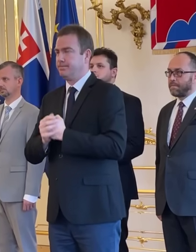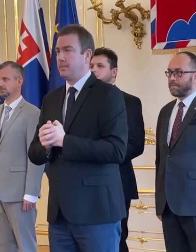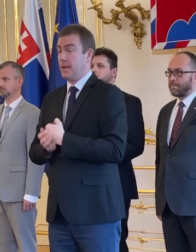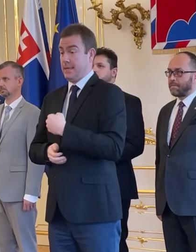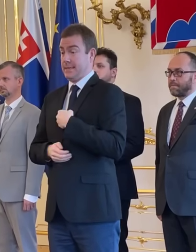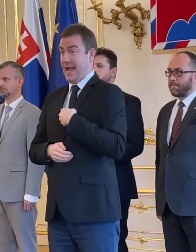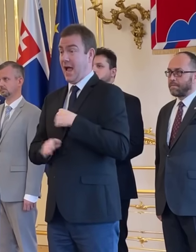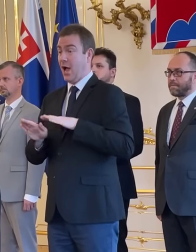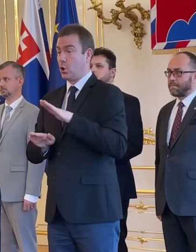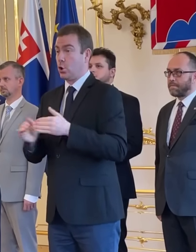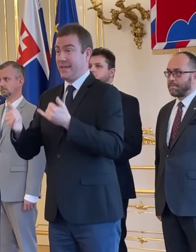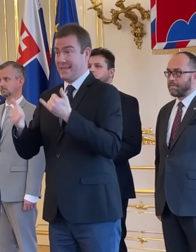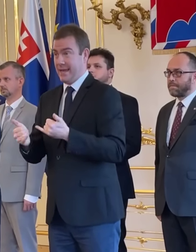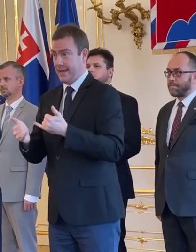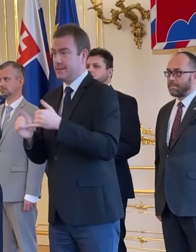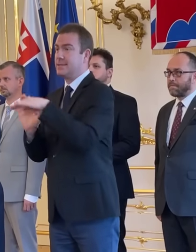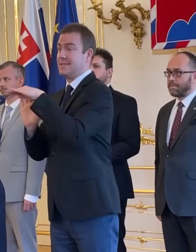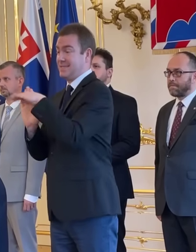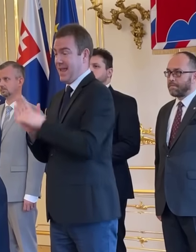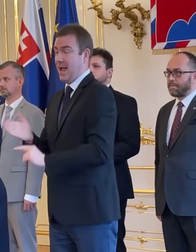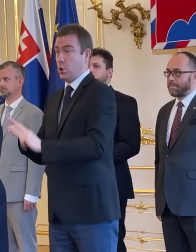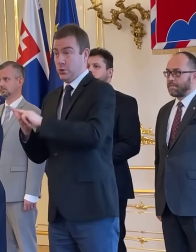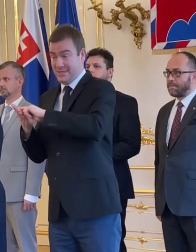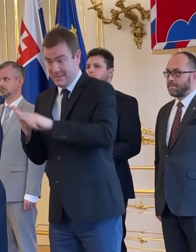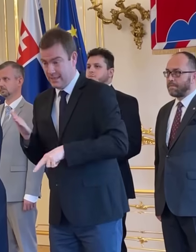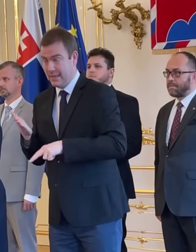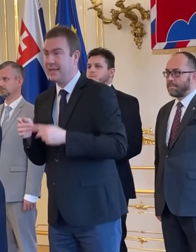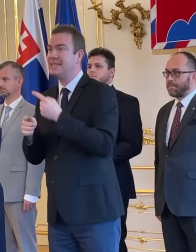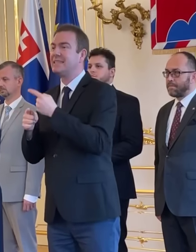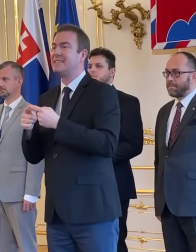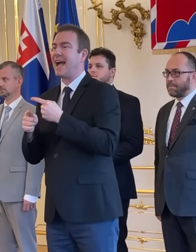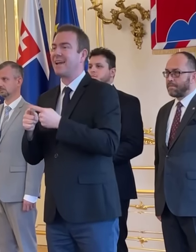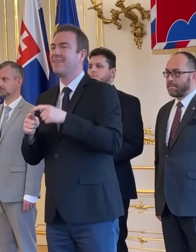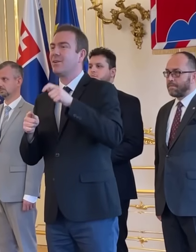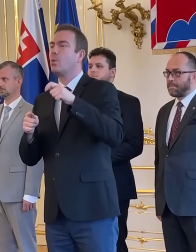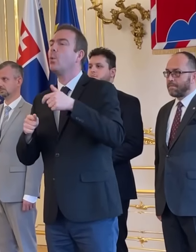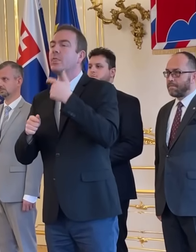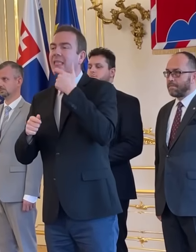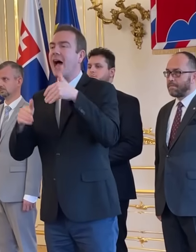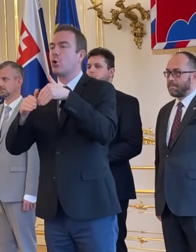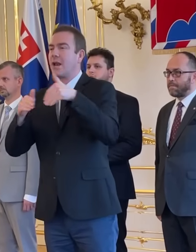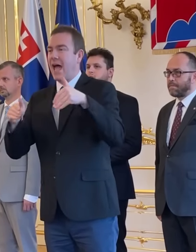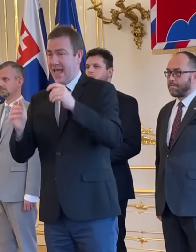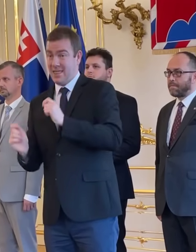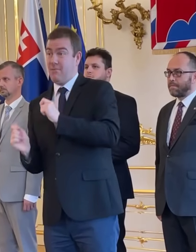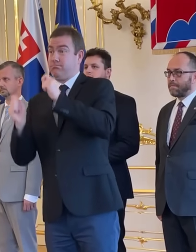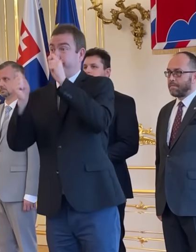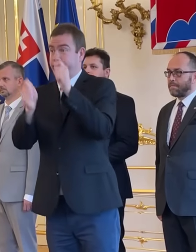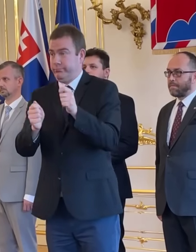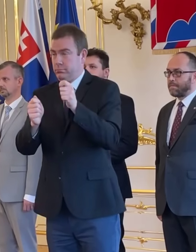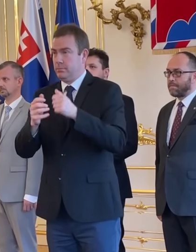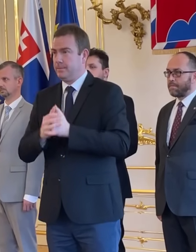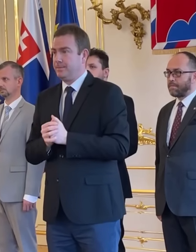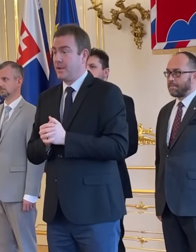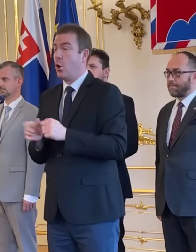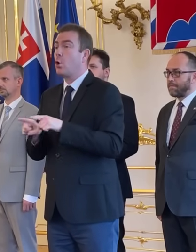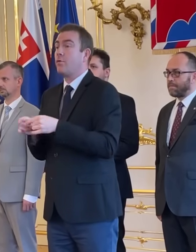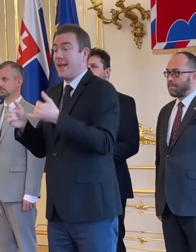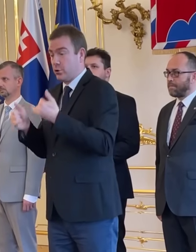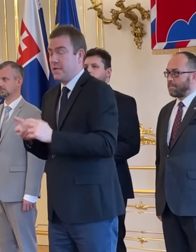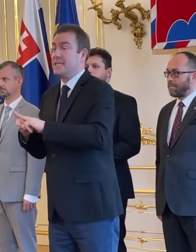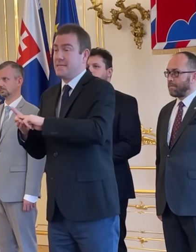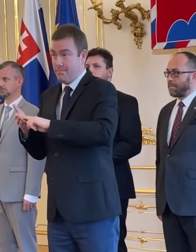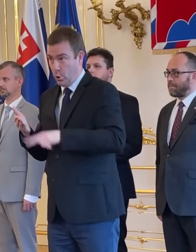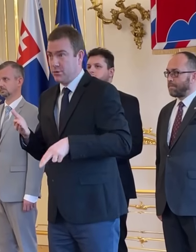dnes som podpísala zákon, o chvíľočku bude doručený Národnej rade Slovenskej republiky. Dnes podpisujem podanie na ústavný